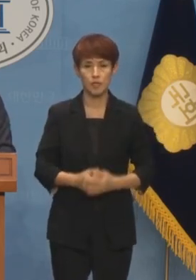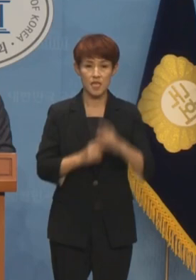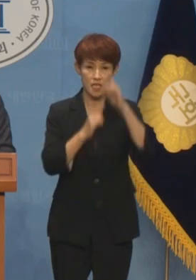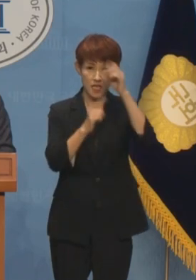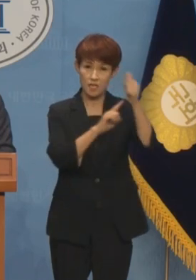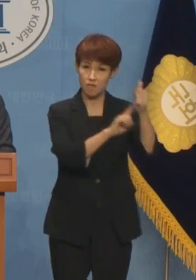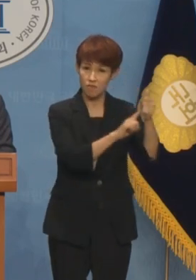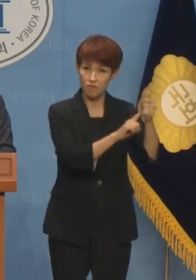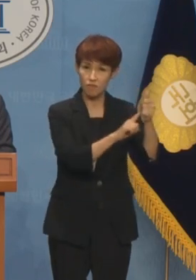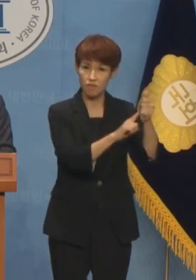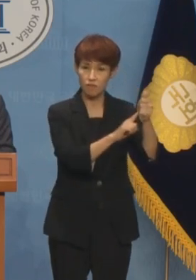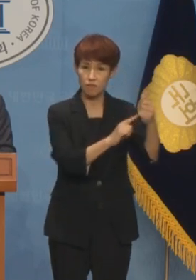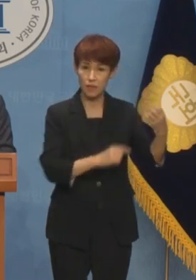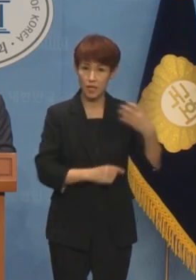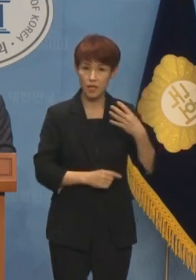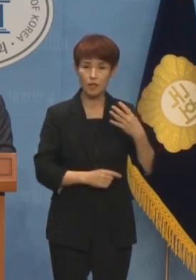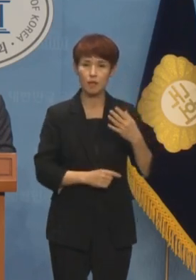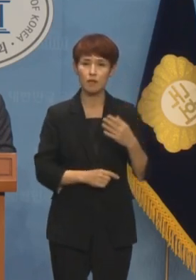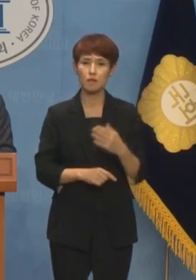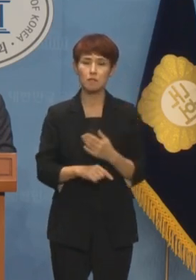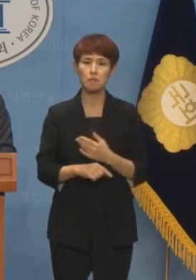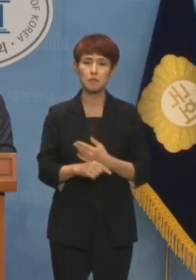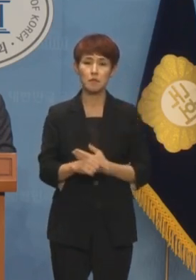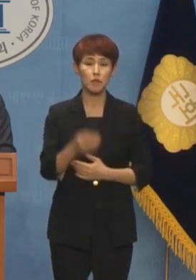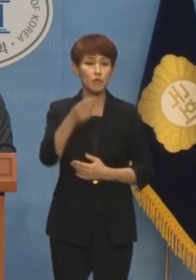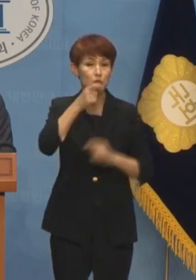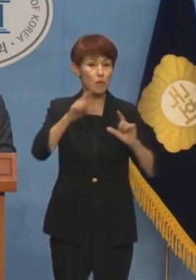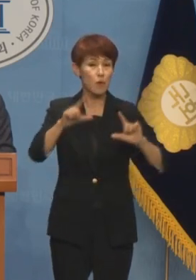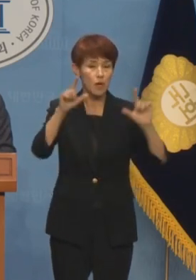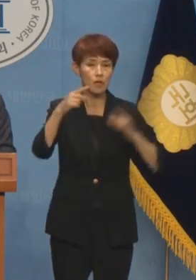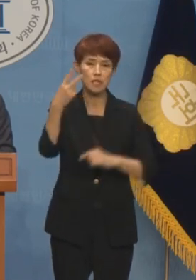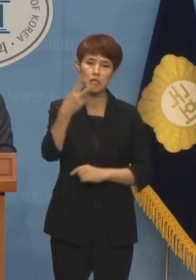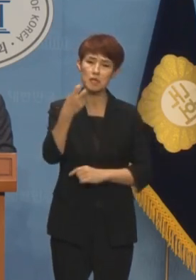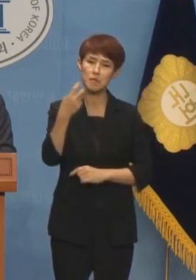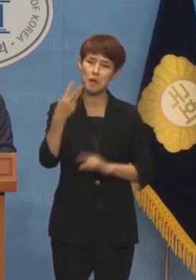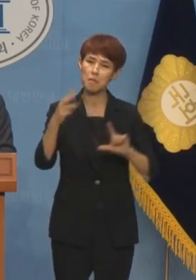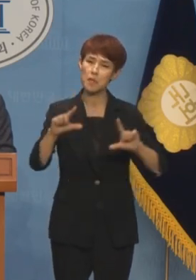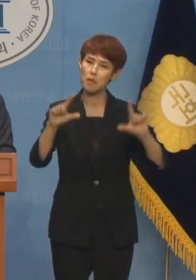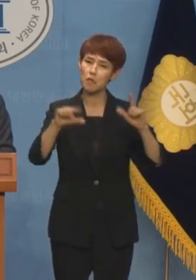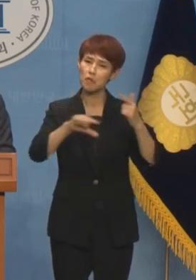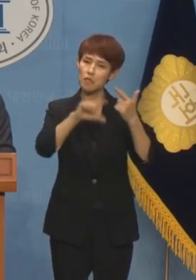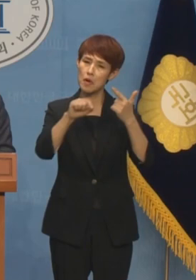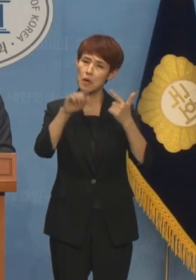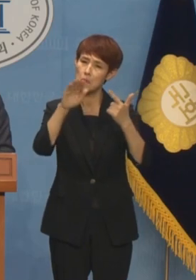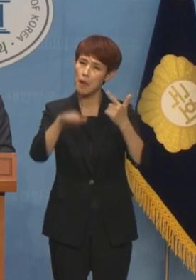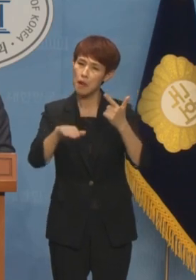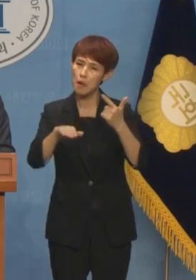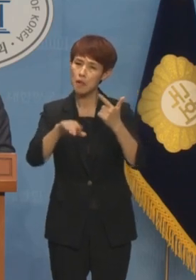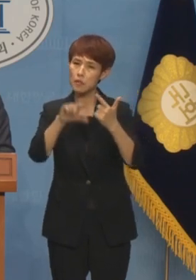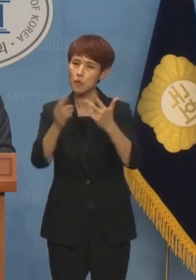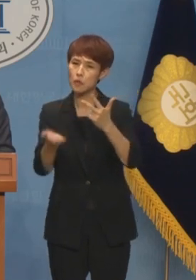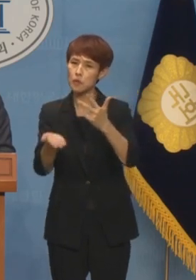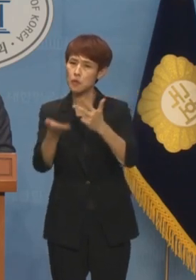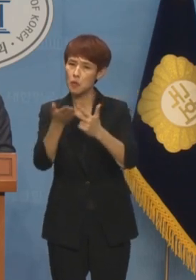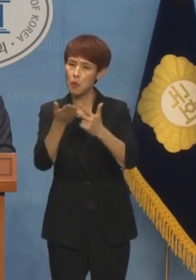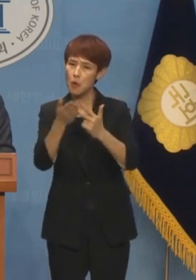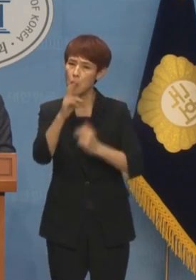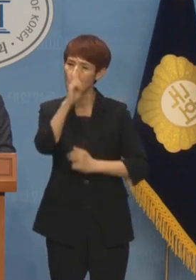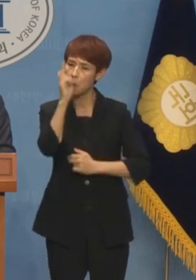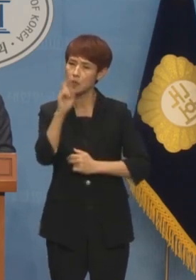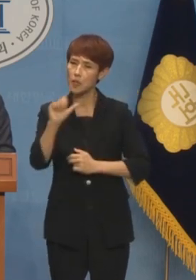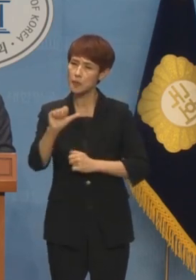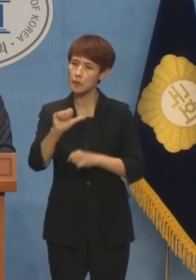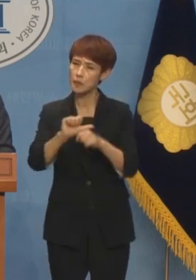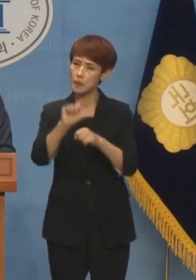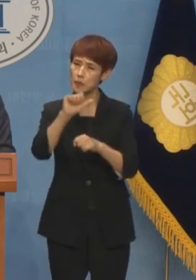이화영 전 부지사 측은 17일에는 2023년 6월 말에서 7월 초순 오후 5시